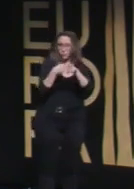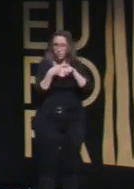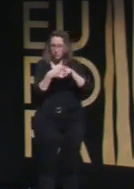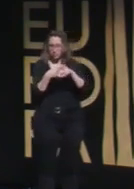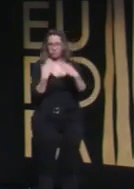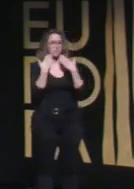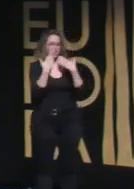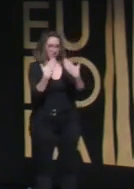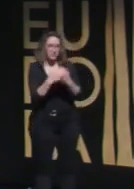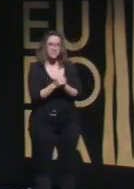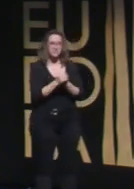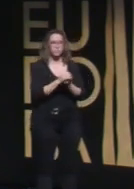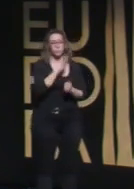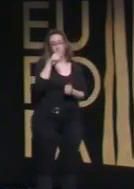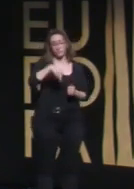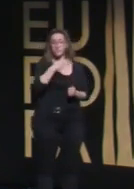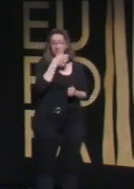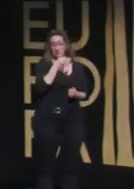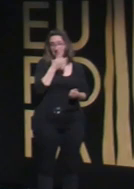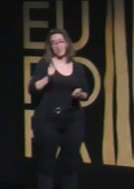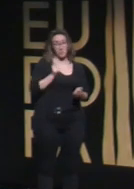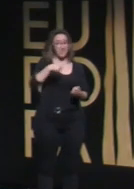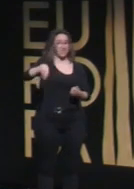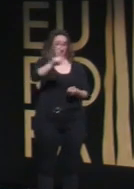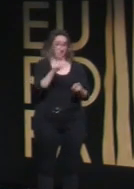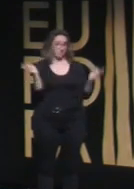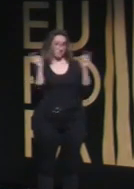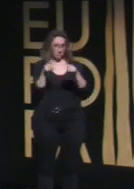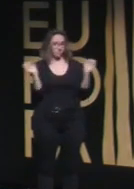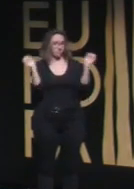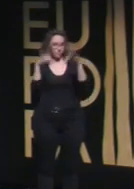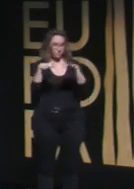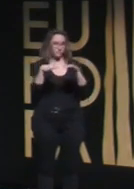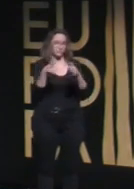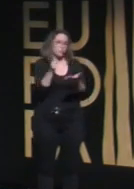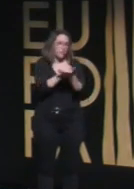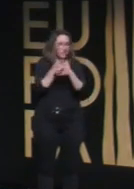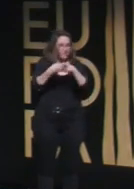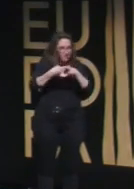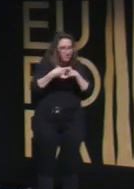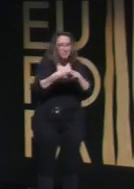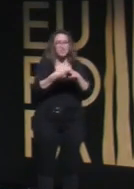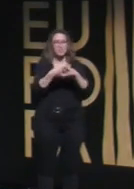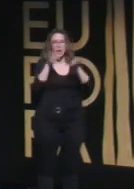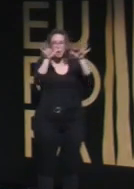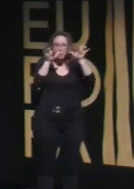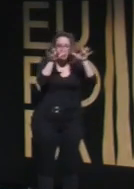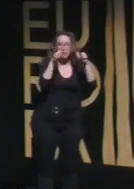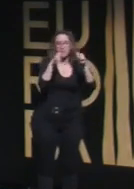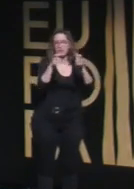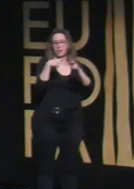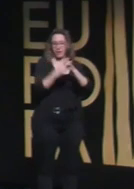que vamos a hacer esta tarde también, compartir un ratito más para seguir en ese aprendizaje y para dotarnos de más